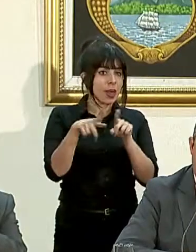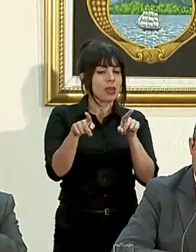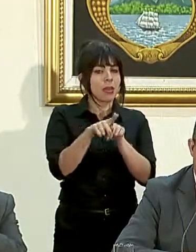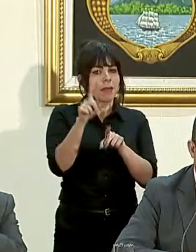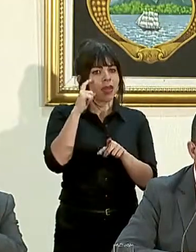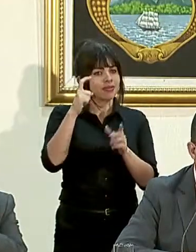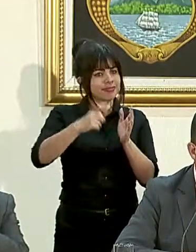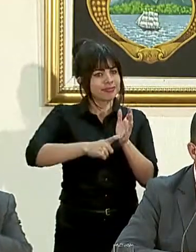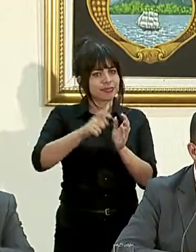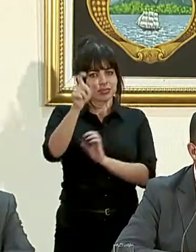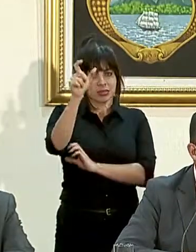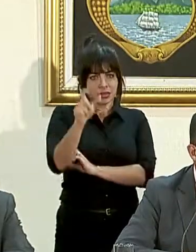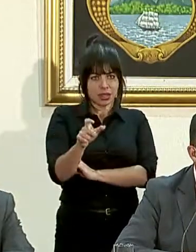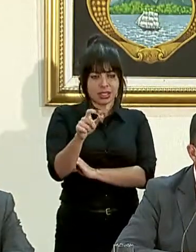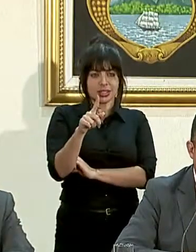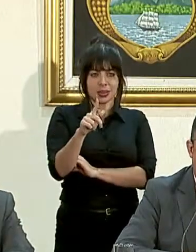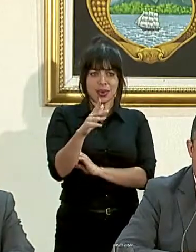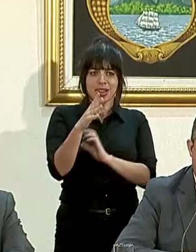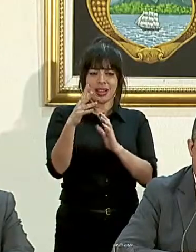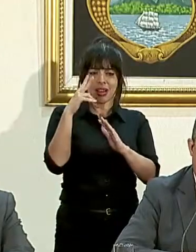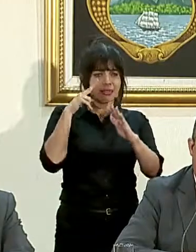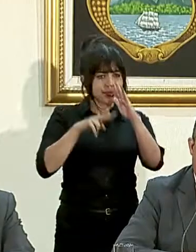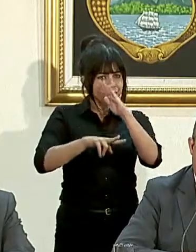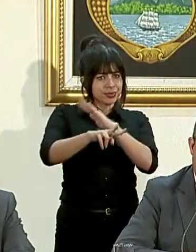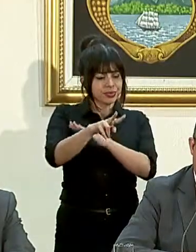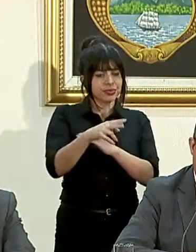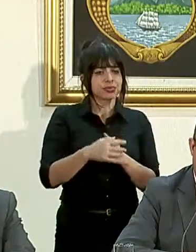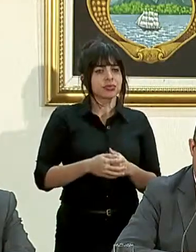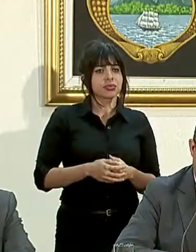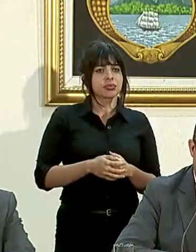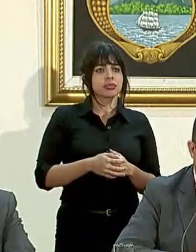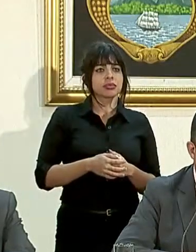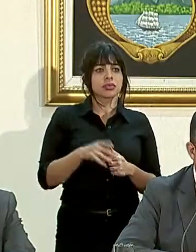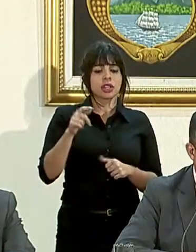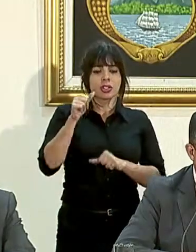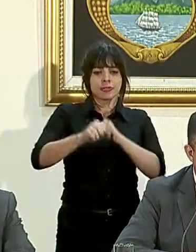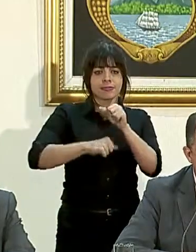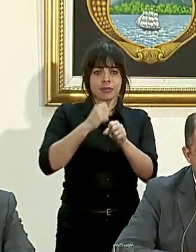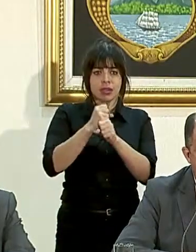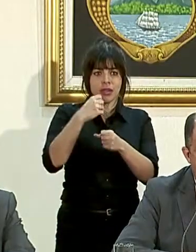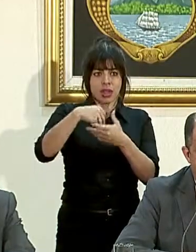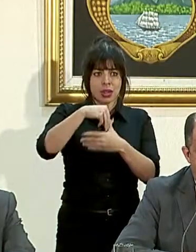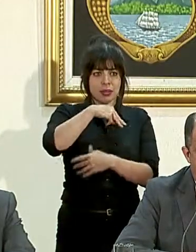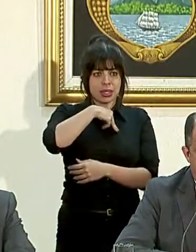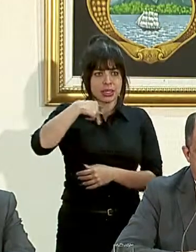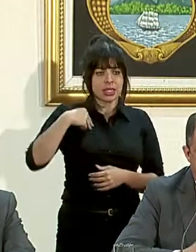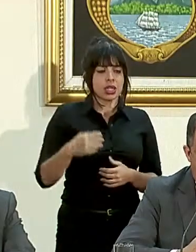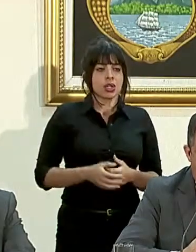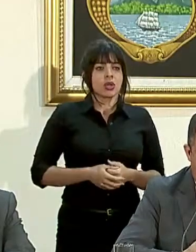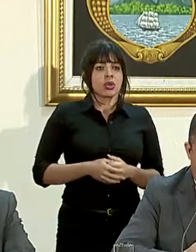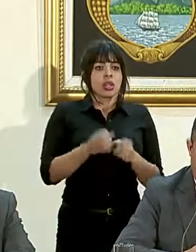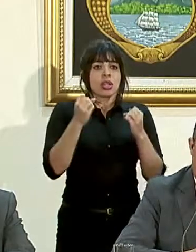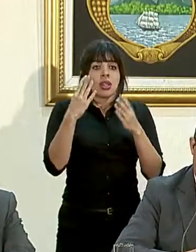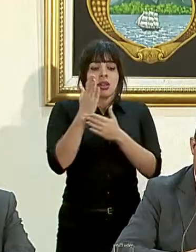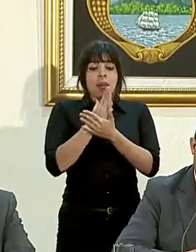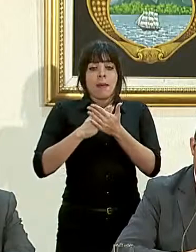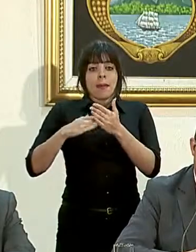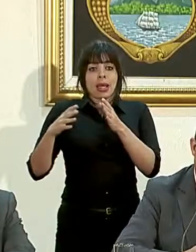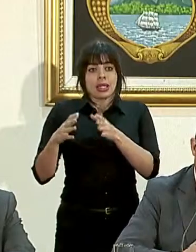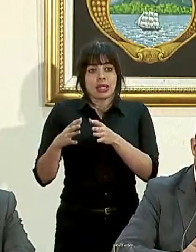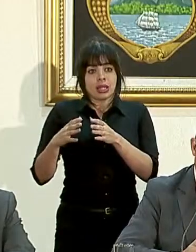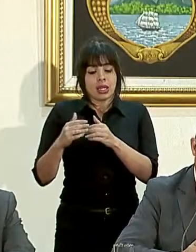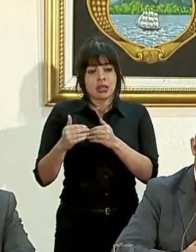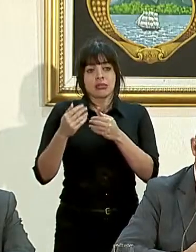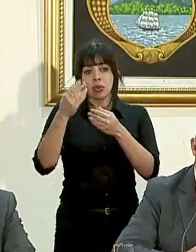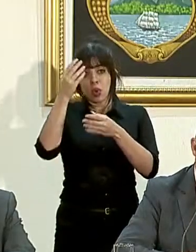hay que reconocerle a ella una gran visión en lo que pensaba hacer en el Ministerio. Tanto en cuanto a